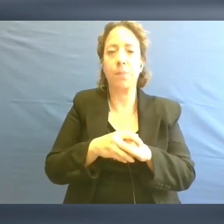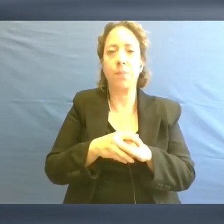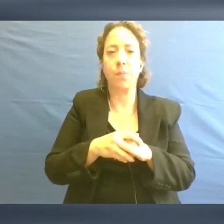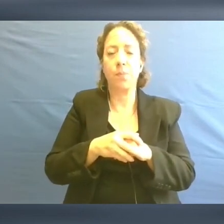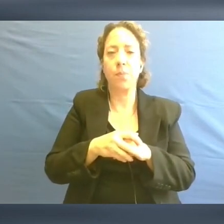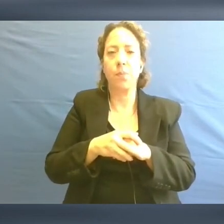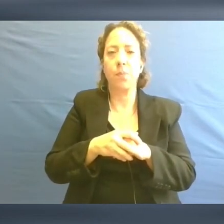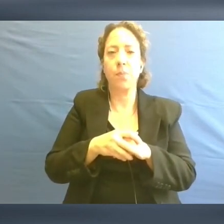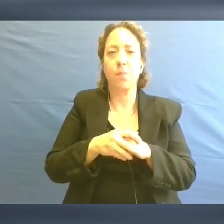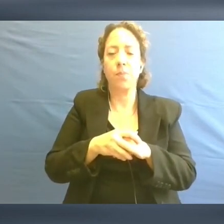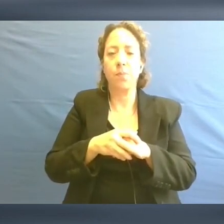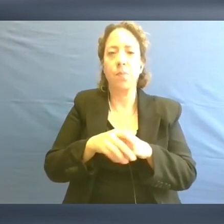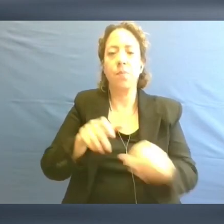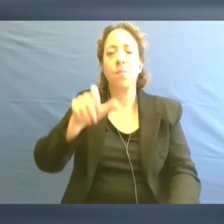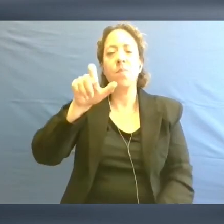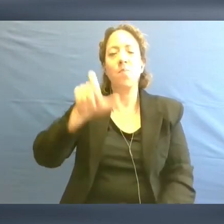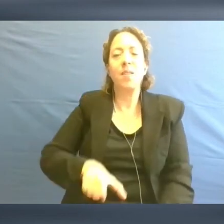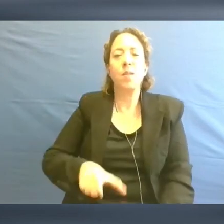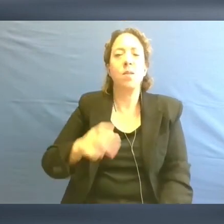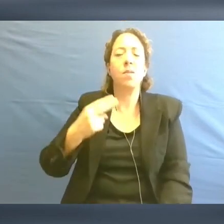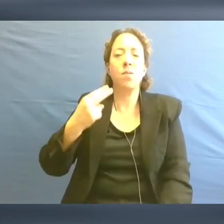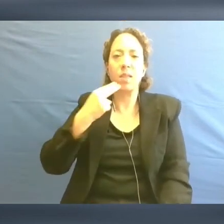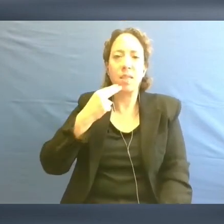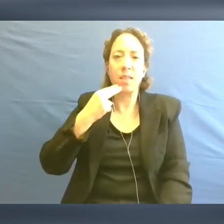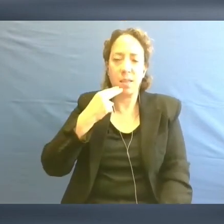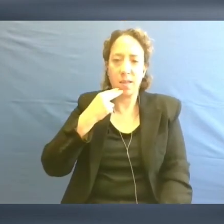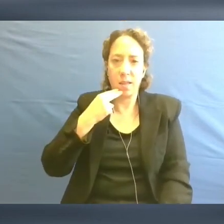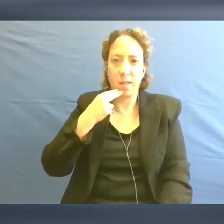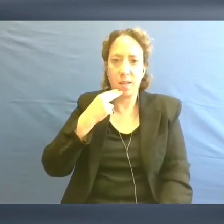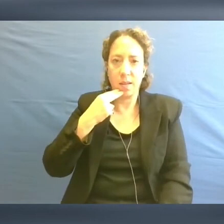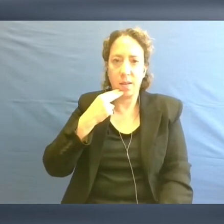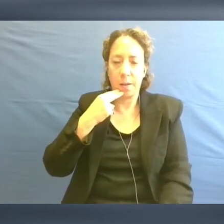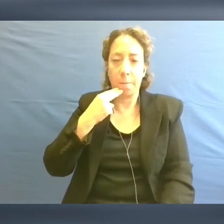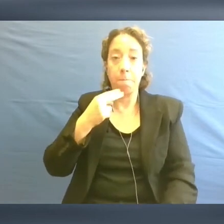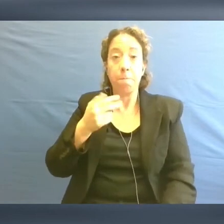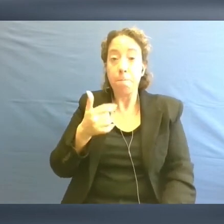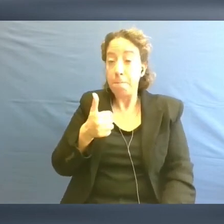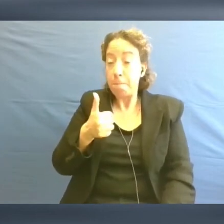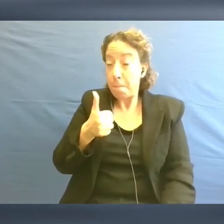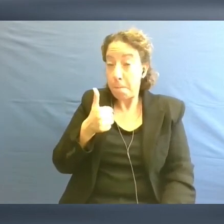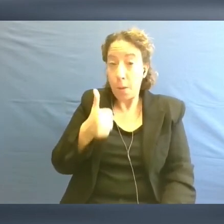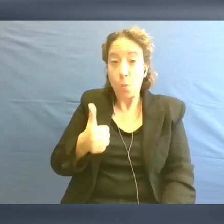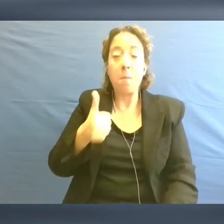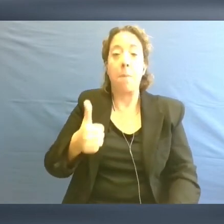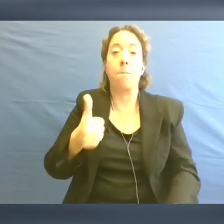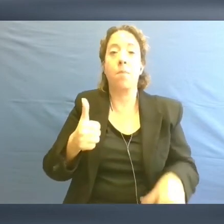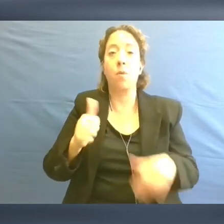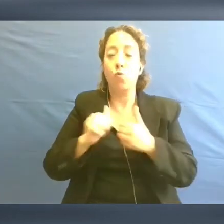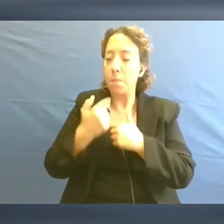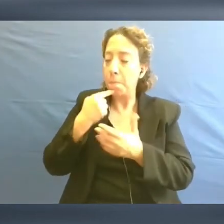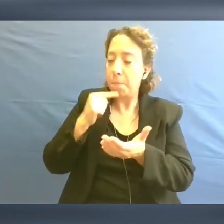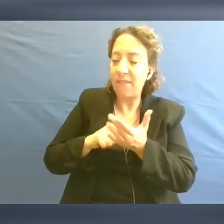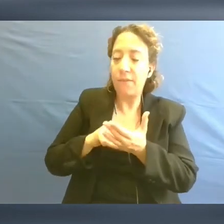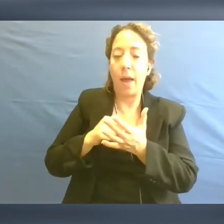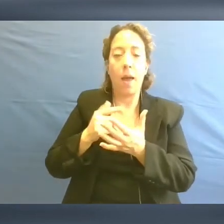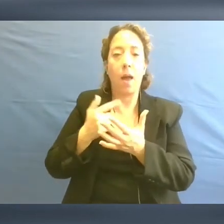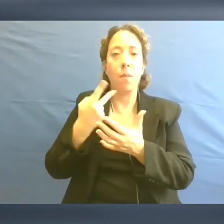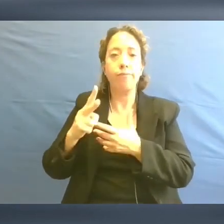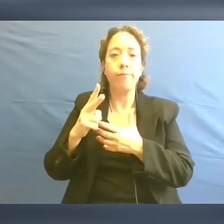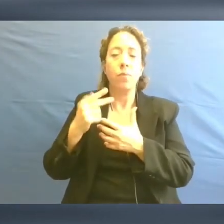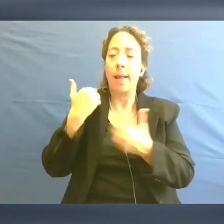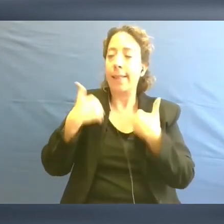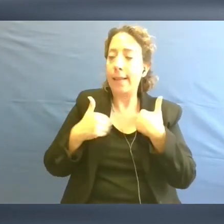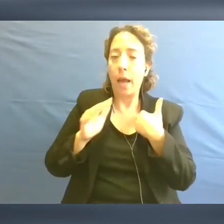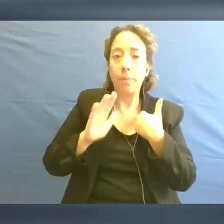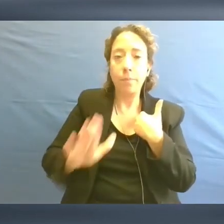que l'utilisateur puisse adapter lui-même par rapport à ses préférences, par rapport à son handicap,